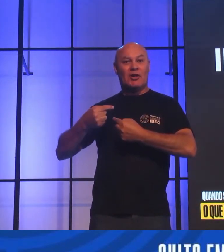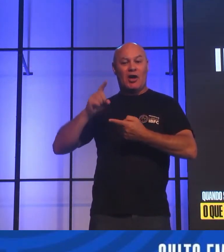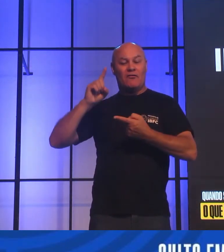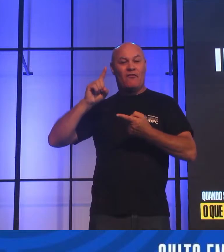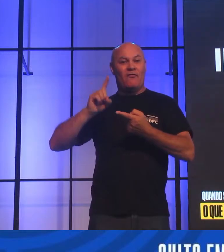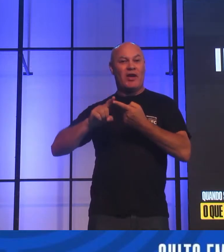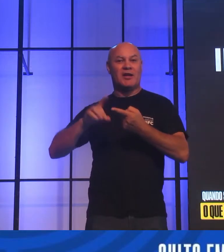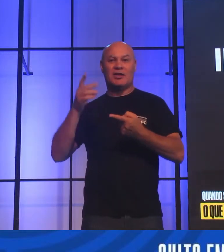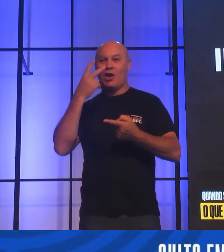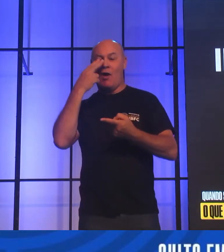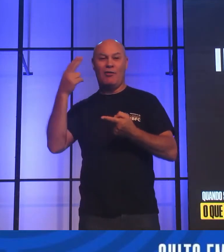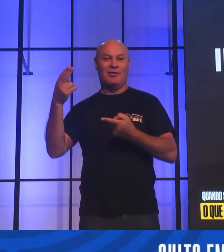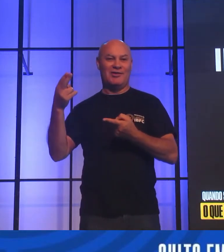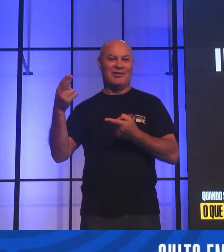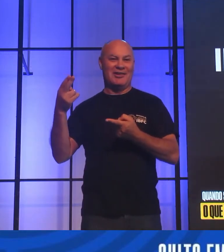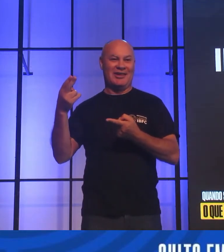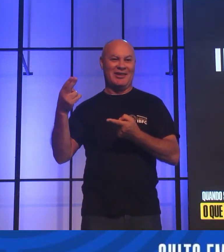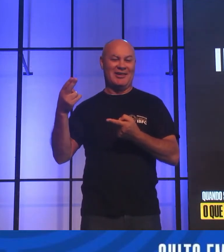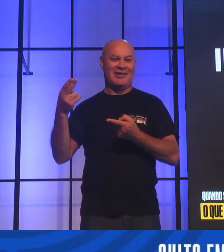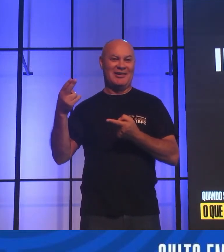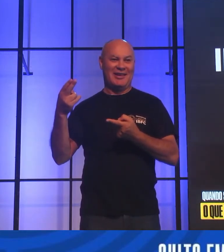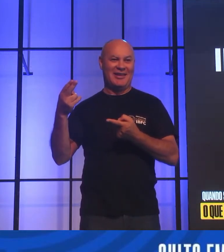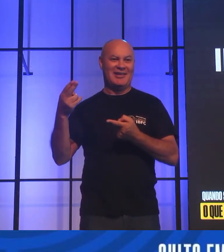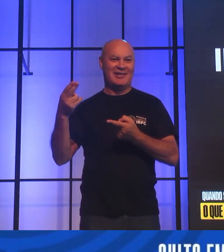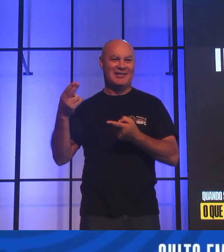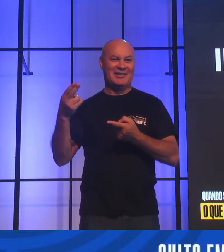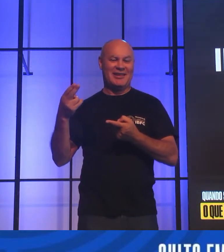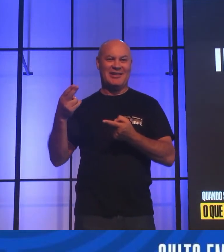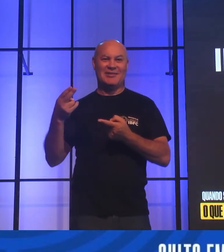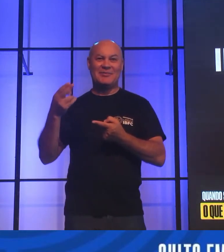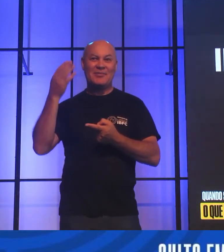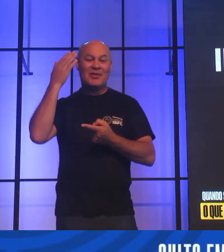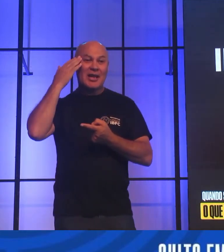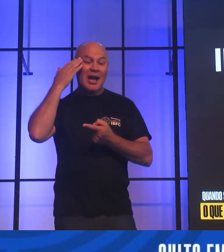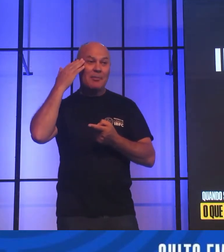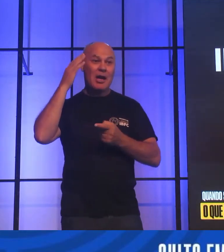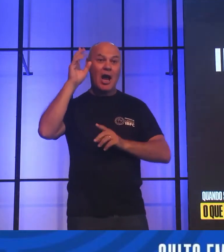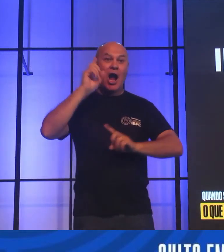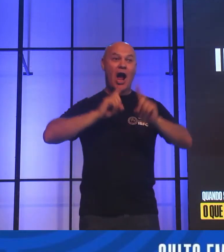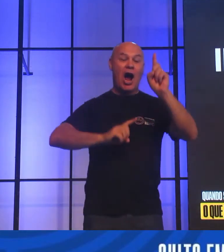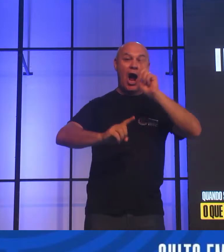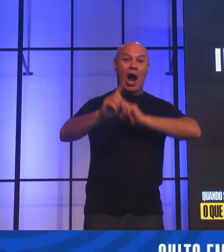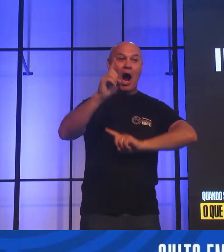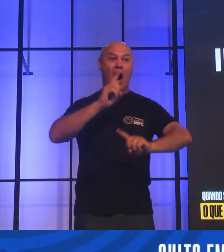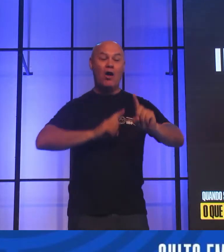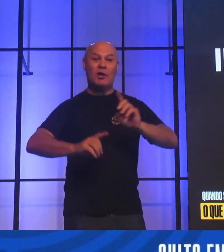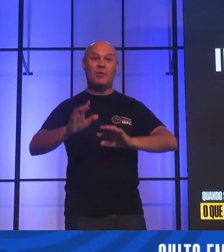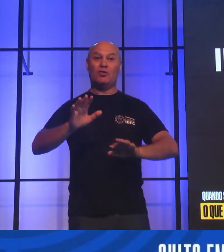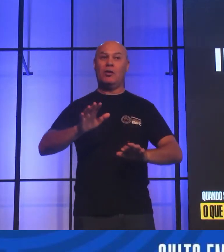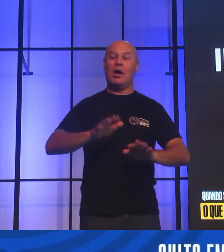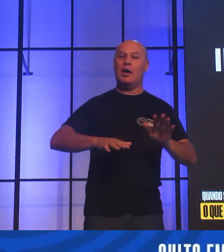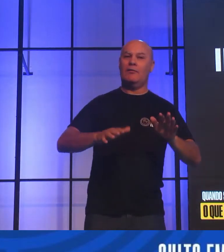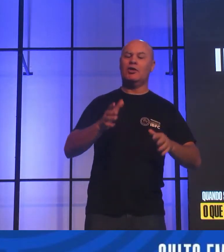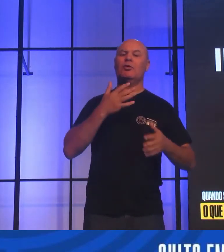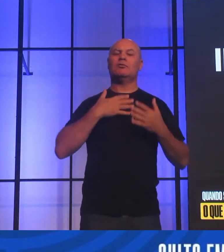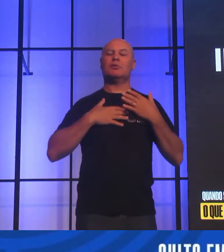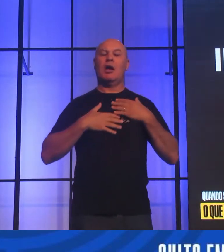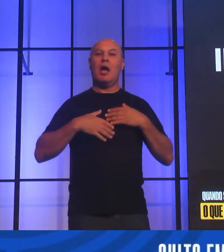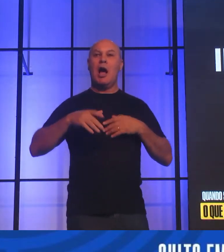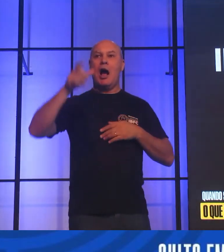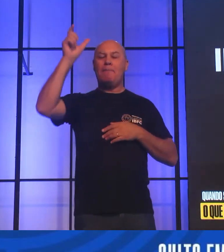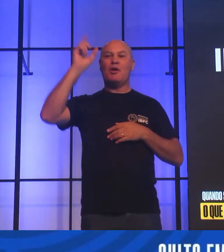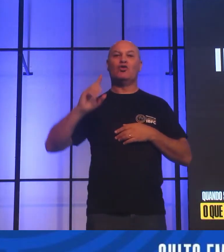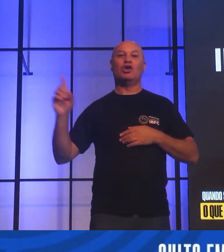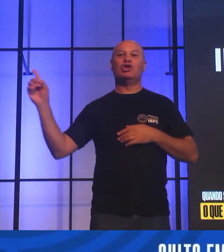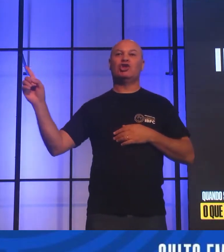controlando. Quando alguém consegue colocar o dedo numa ferida porque ela quer que você exploda, que você chute o